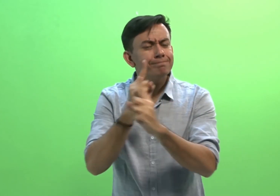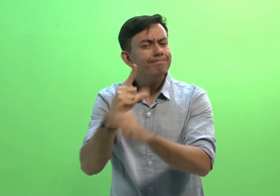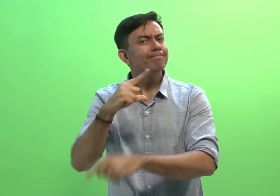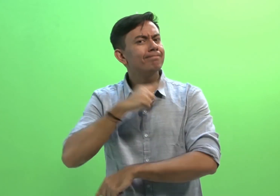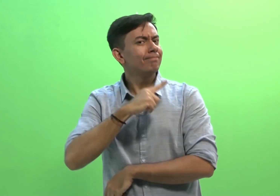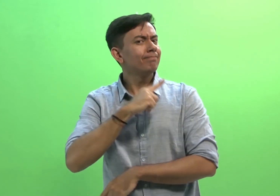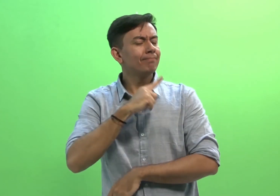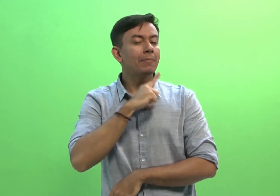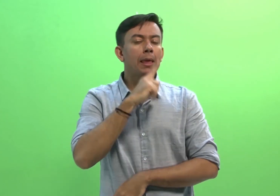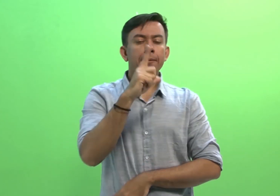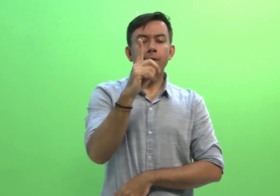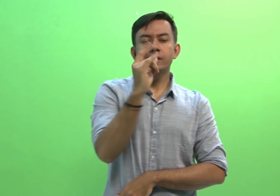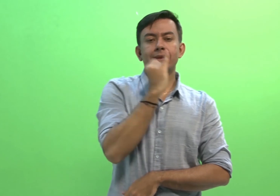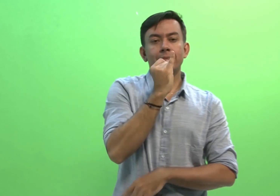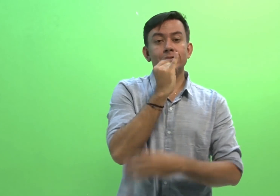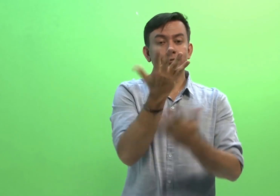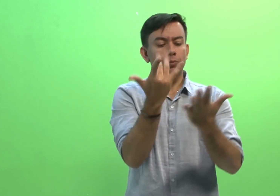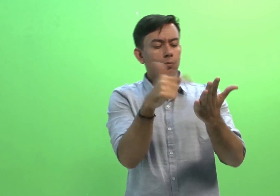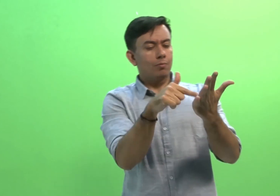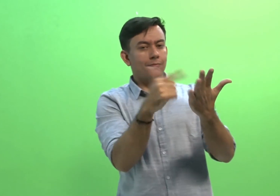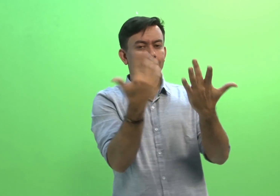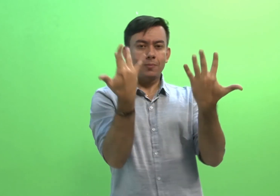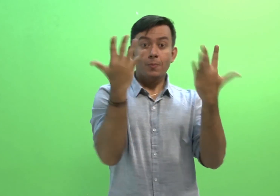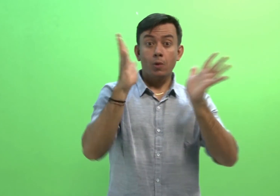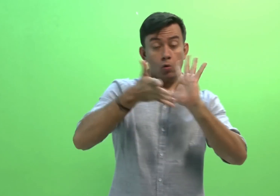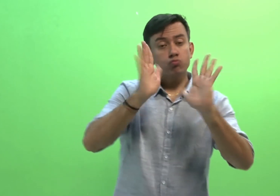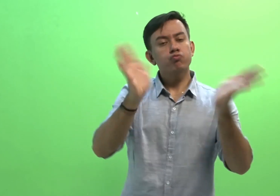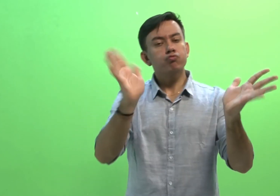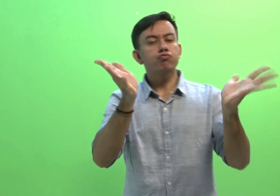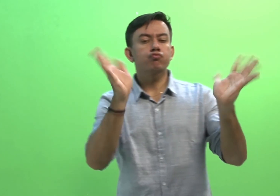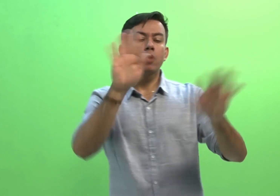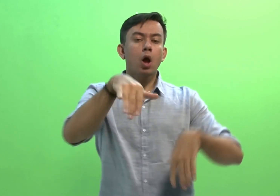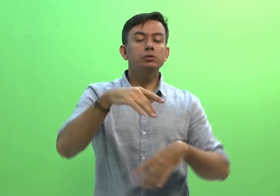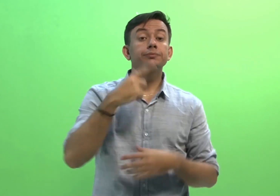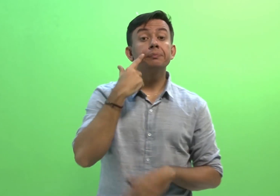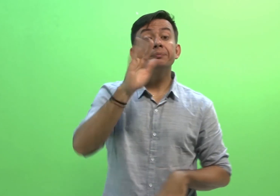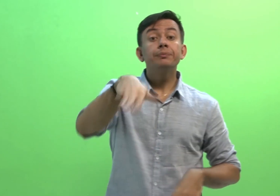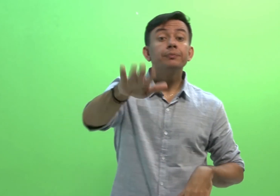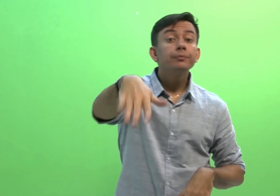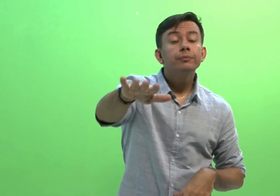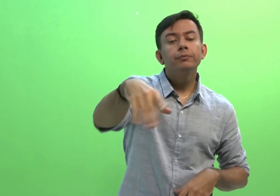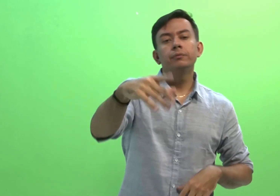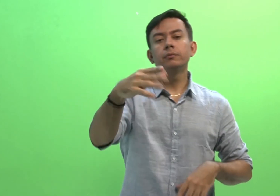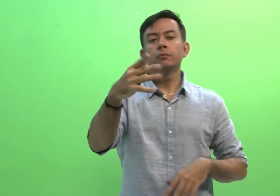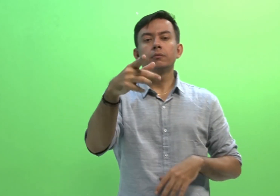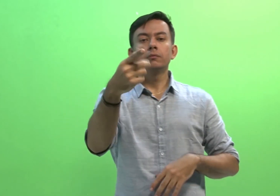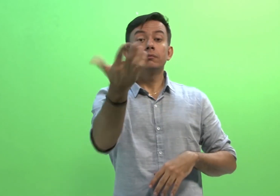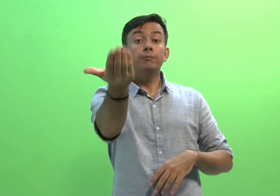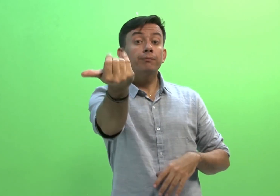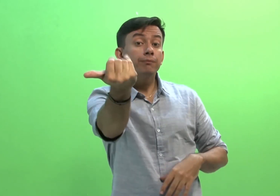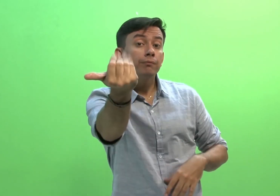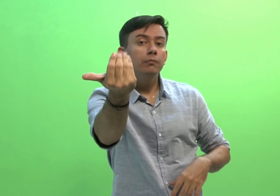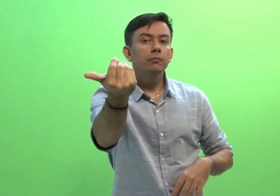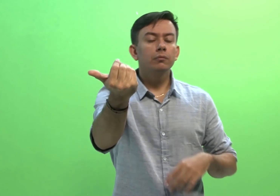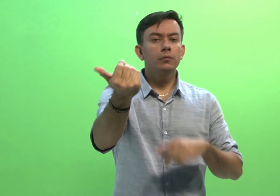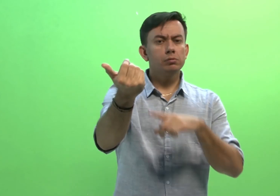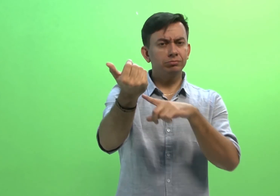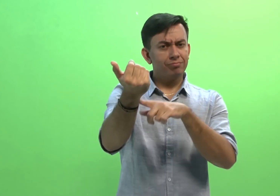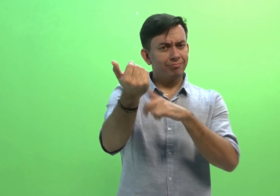pesquisas, comprovou-se que tem alguns gestos, por exemplo. Então, você pode dizer, faz favor aqui. Então, esse é